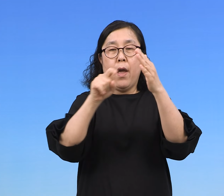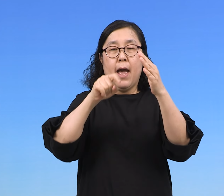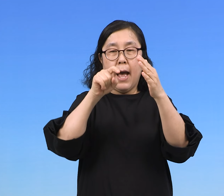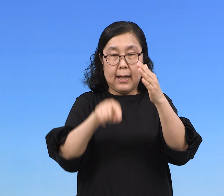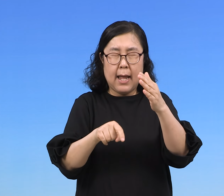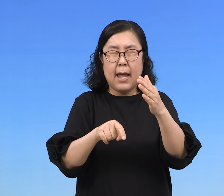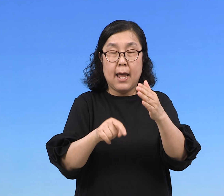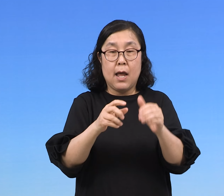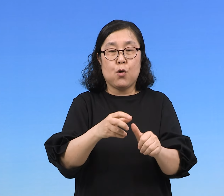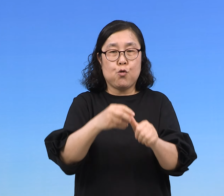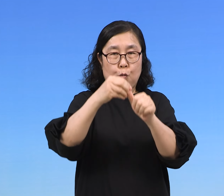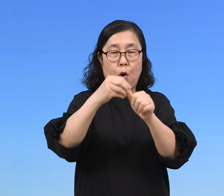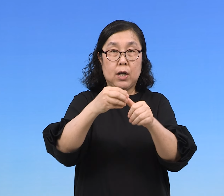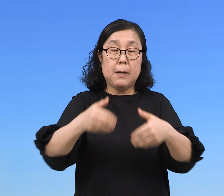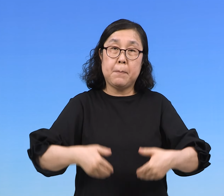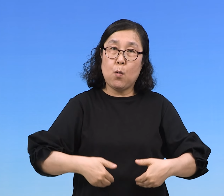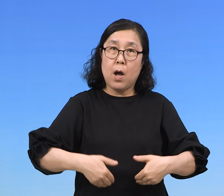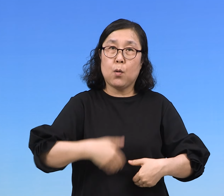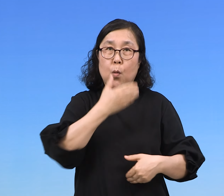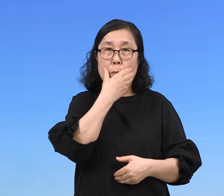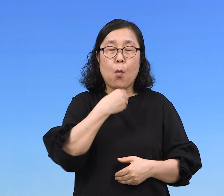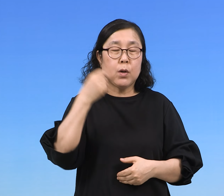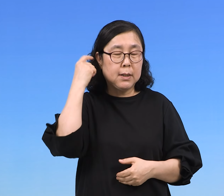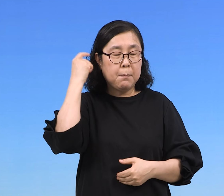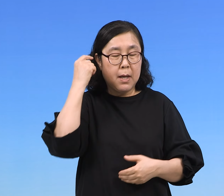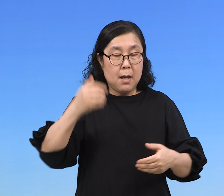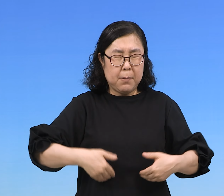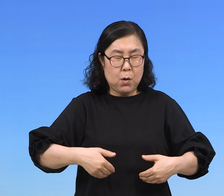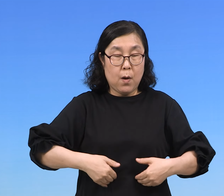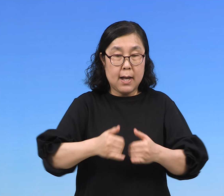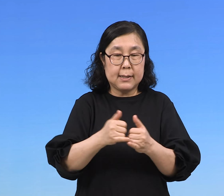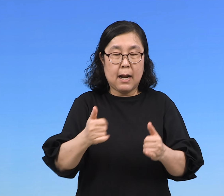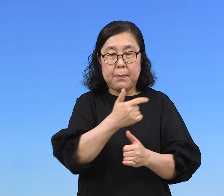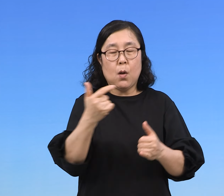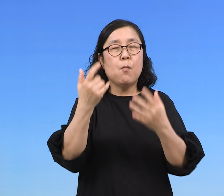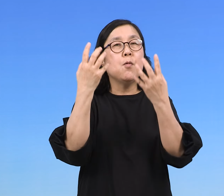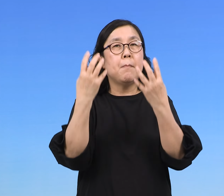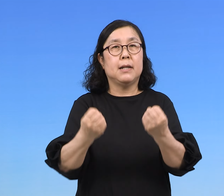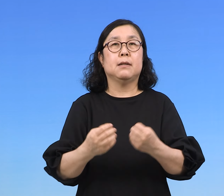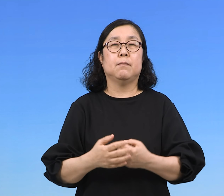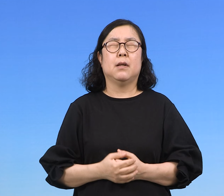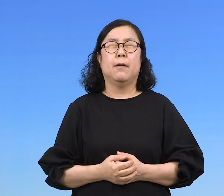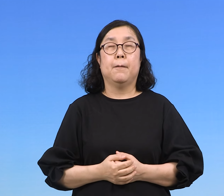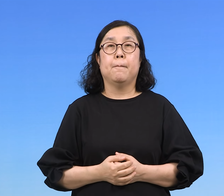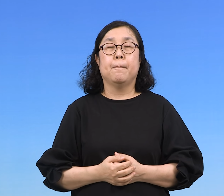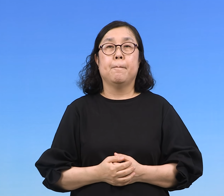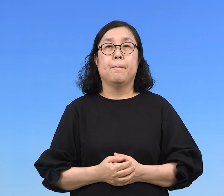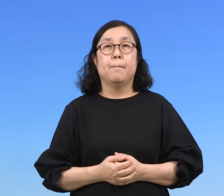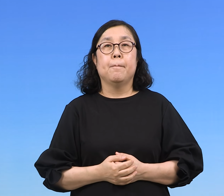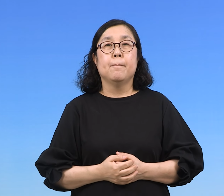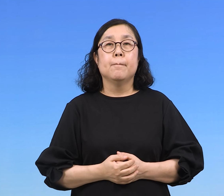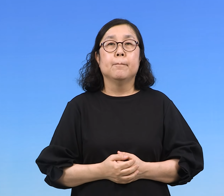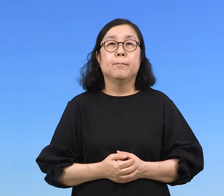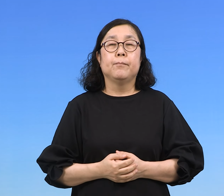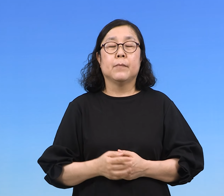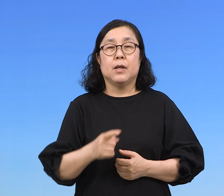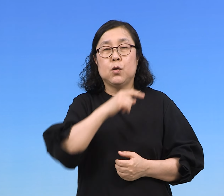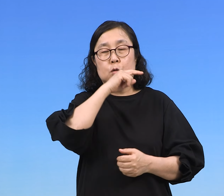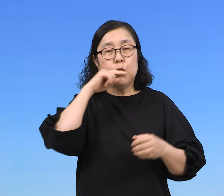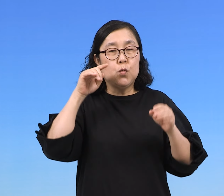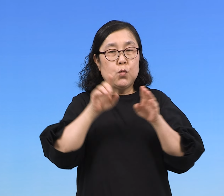안에 구원이 필요한 분들이 너무 많으세요. 그래서 제가 이 노랫말이 어제 떠오르면서 정말 여러분